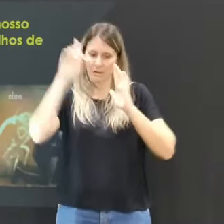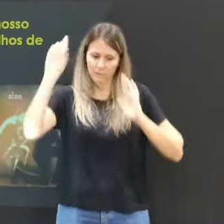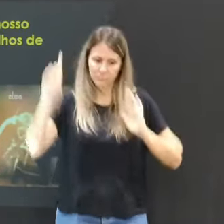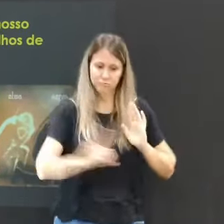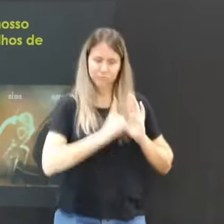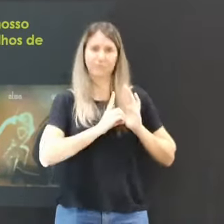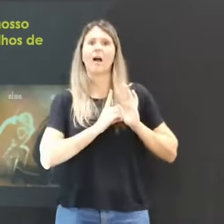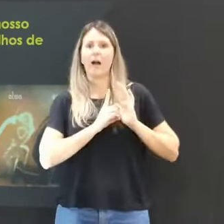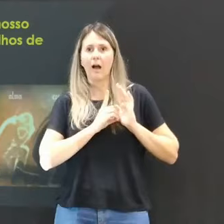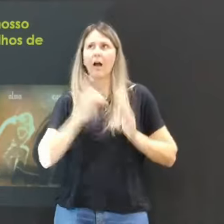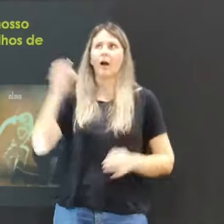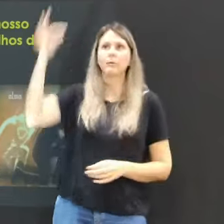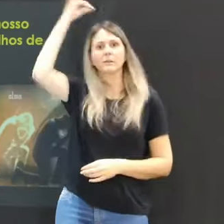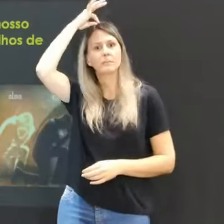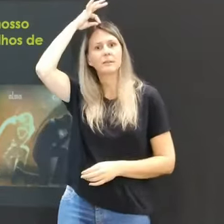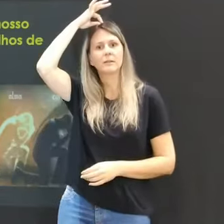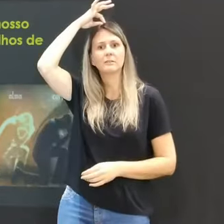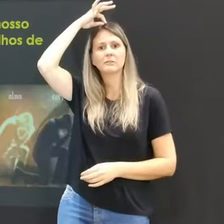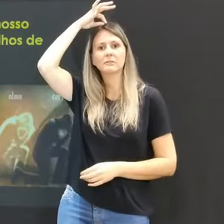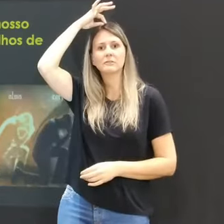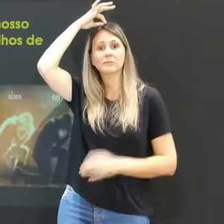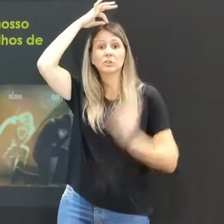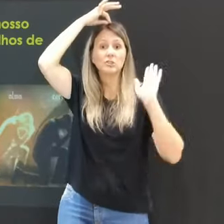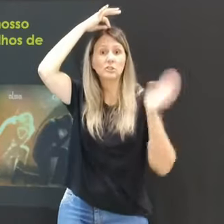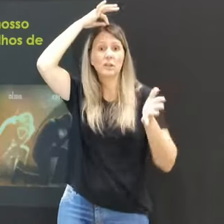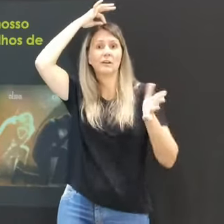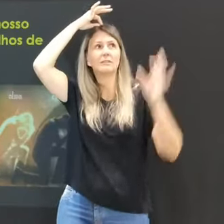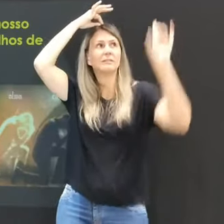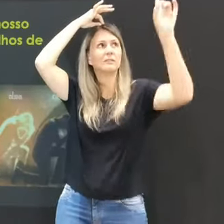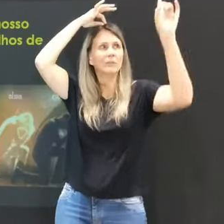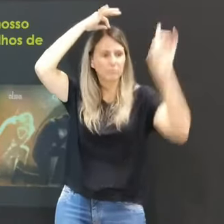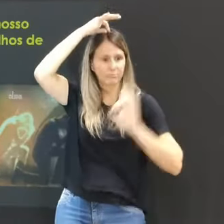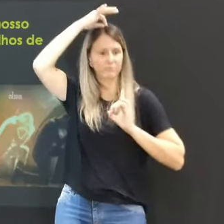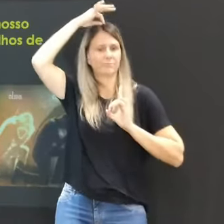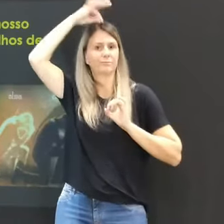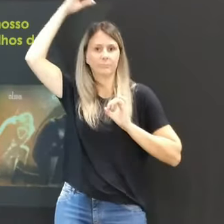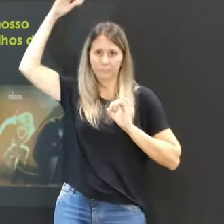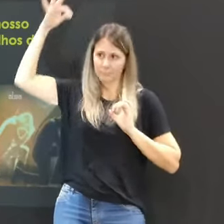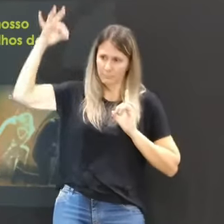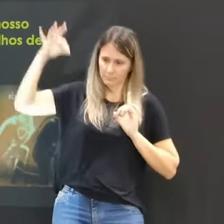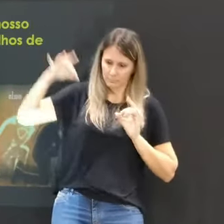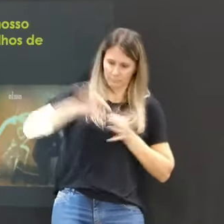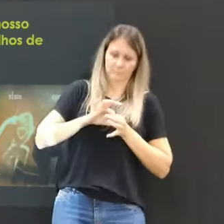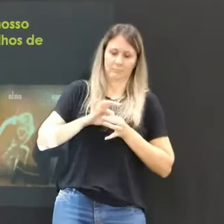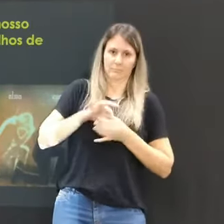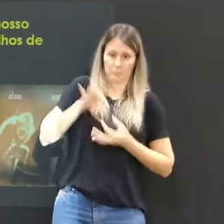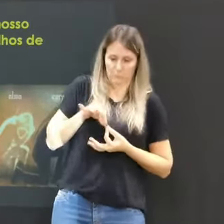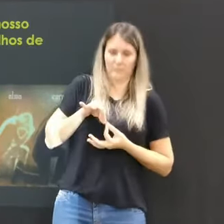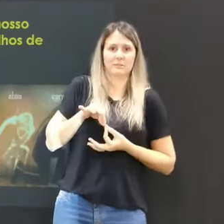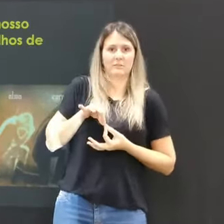aceita Jesus, o Senhor entra no teu coração e o Espírito Santo começa a fazer morada em você. Aí o Espírito, no teu